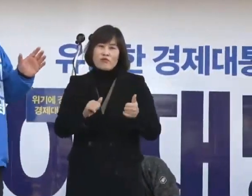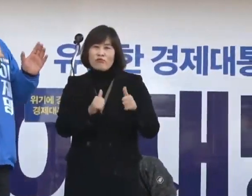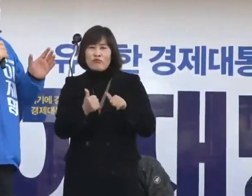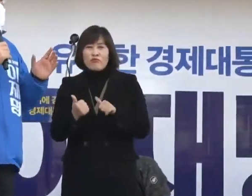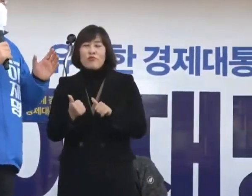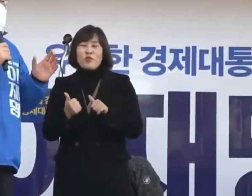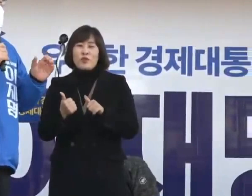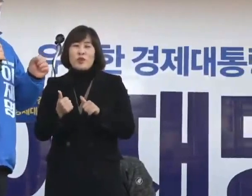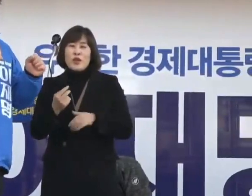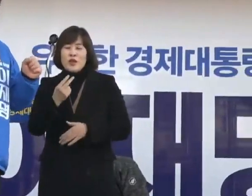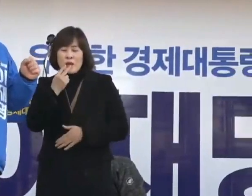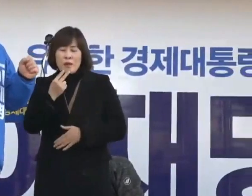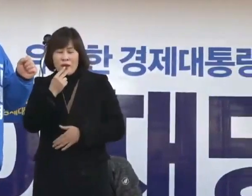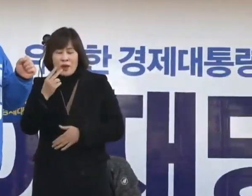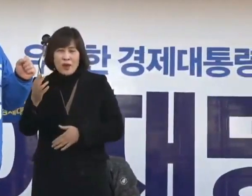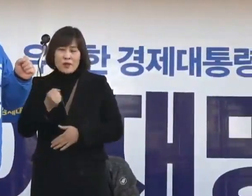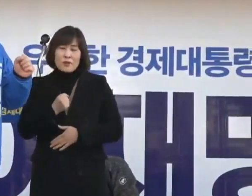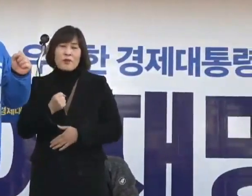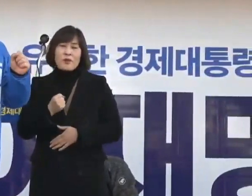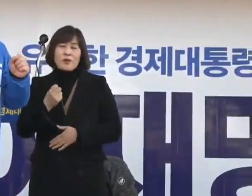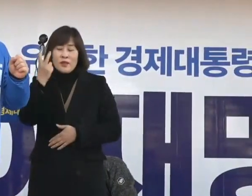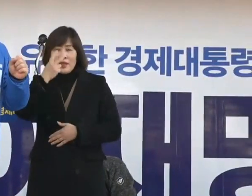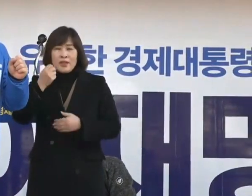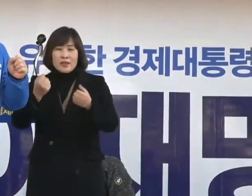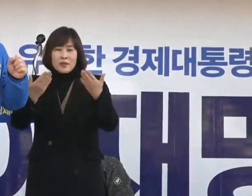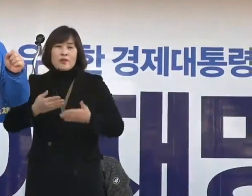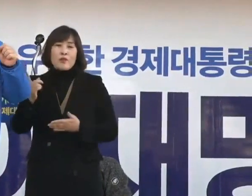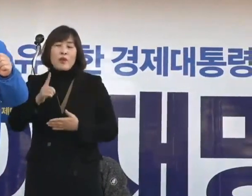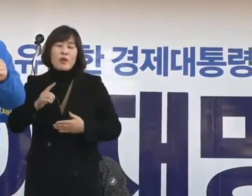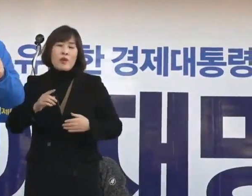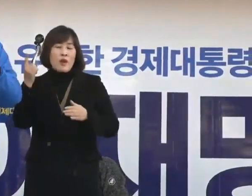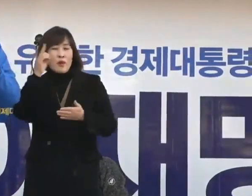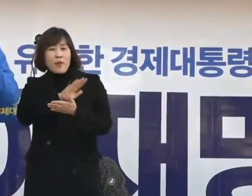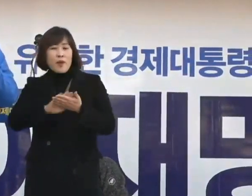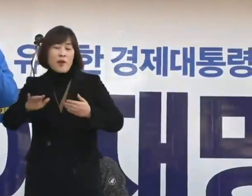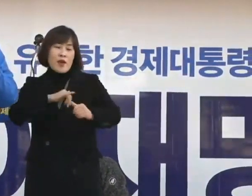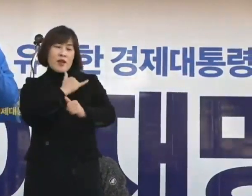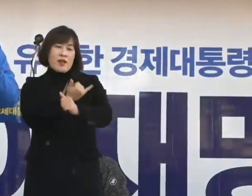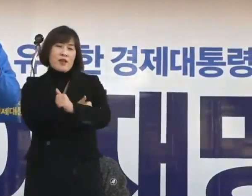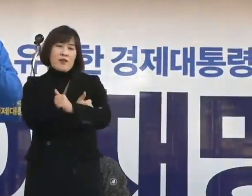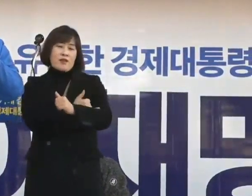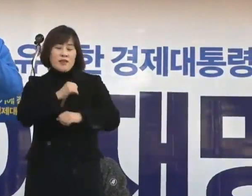이 민주주의의 가치, 평화, 인권, 자유,